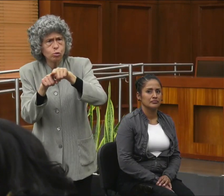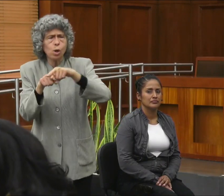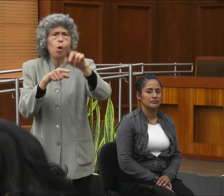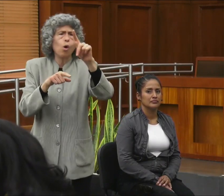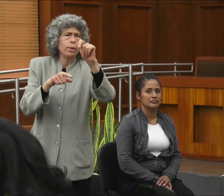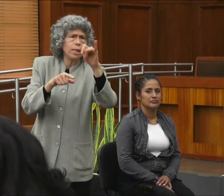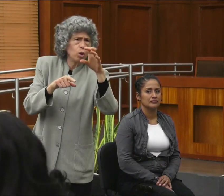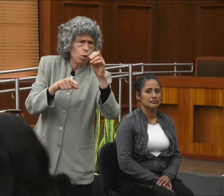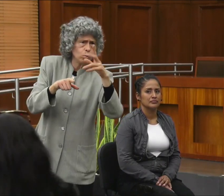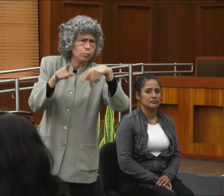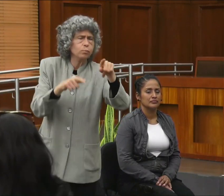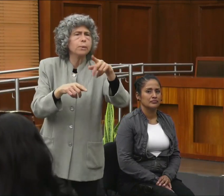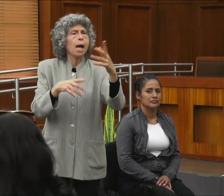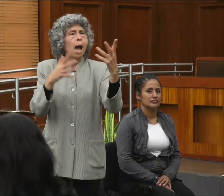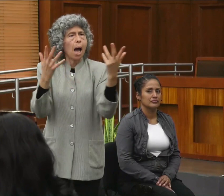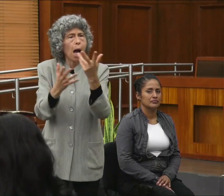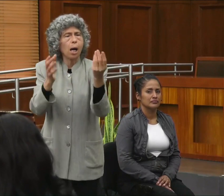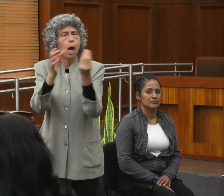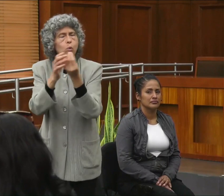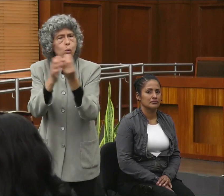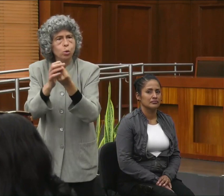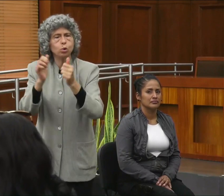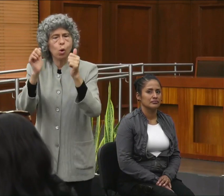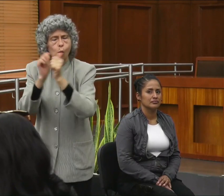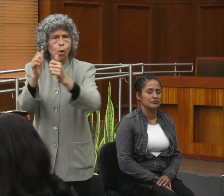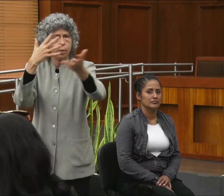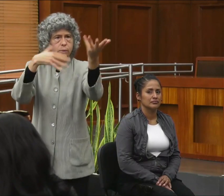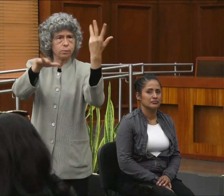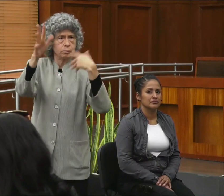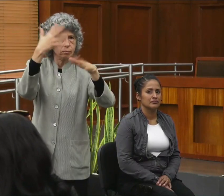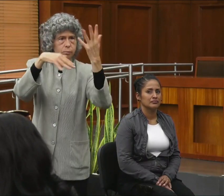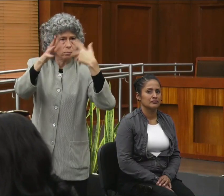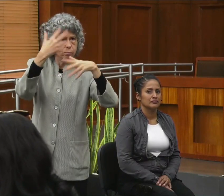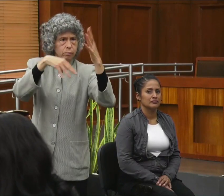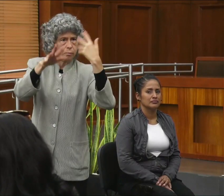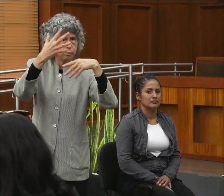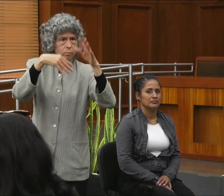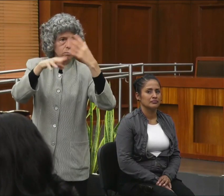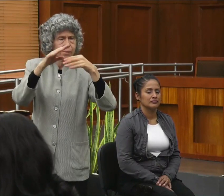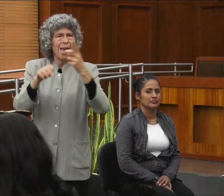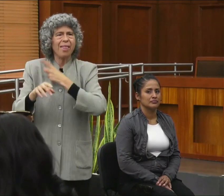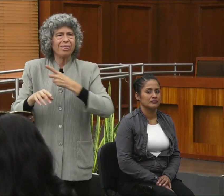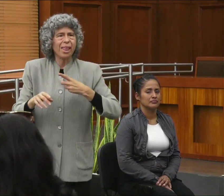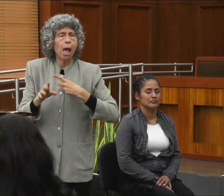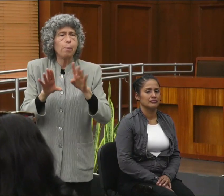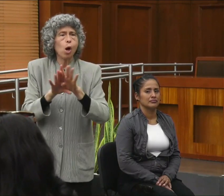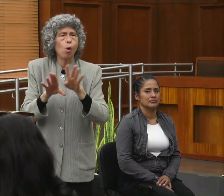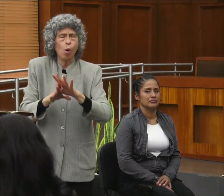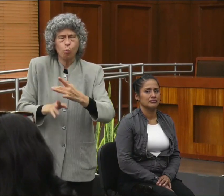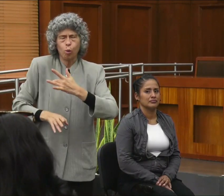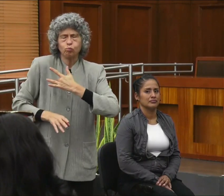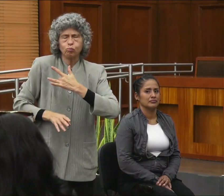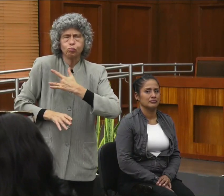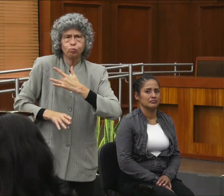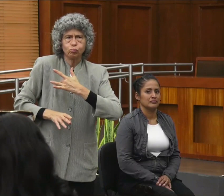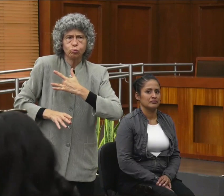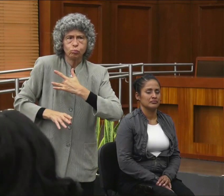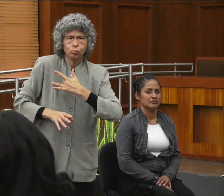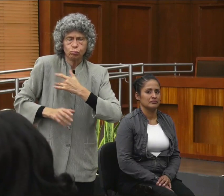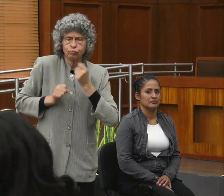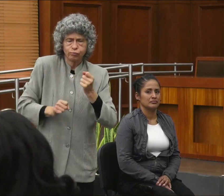que a sus hermanos, a sus tíos, se hagan grupos para que se les enseñe el lenguaje de señas,